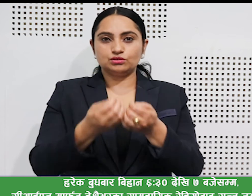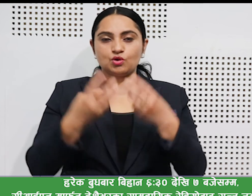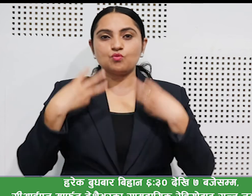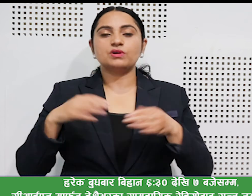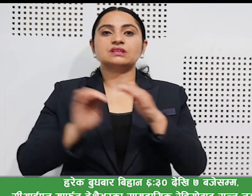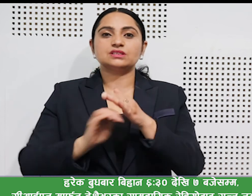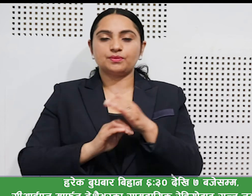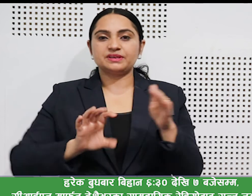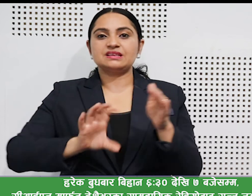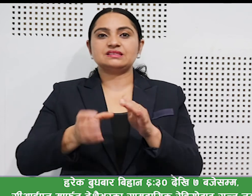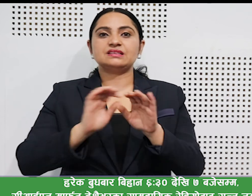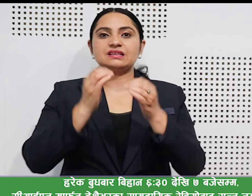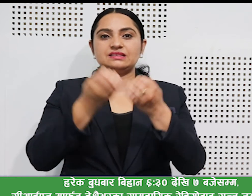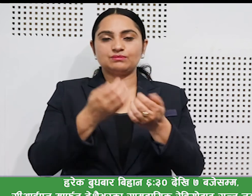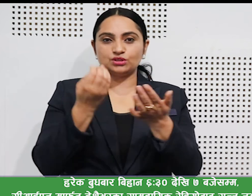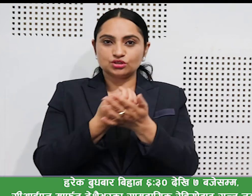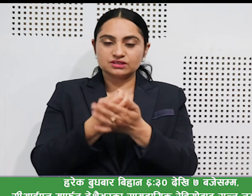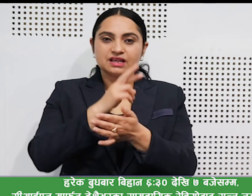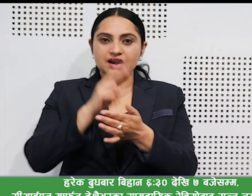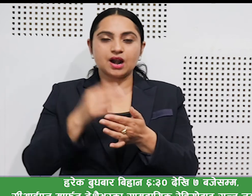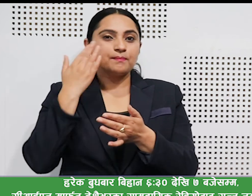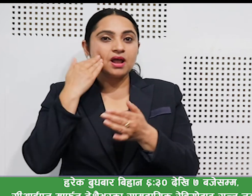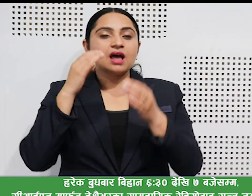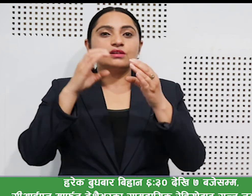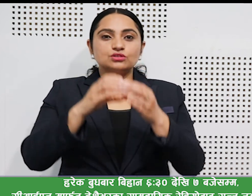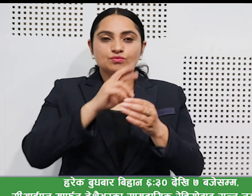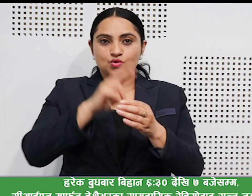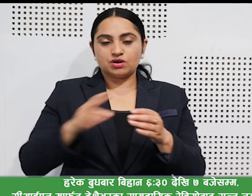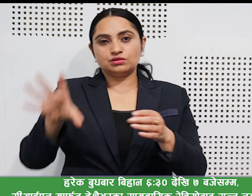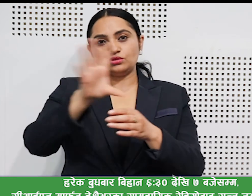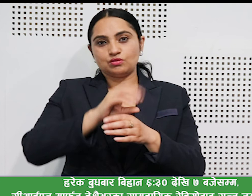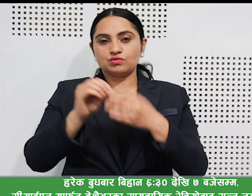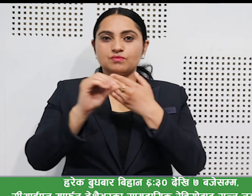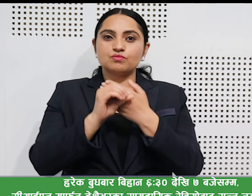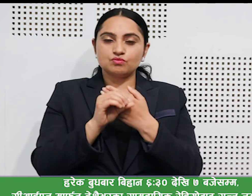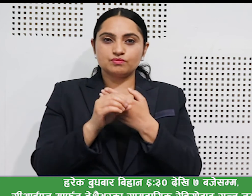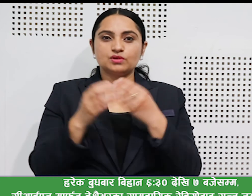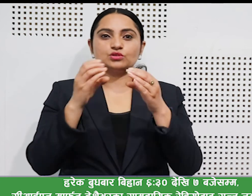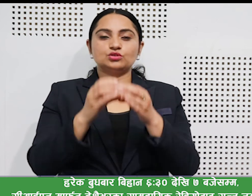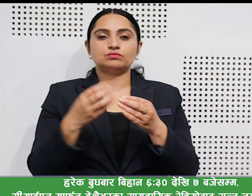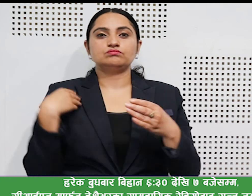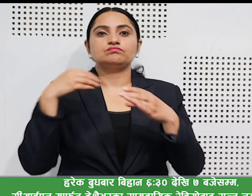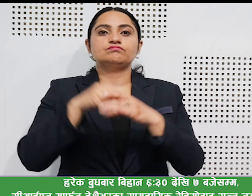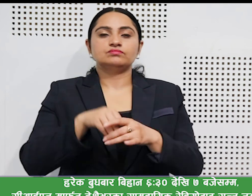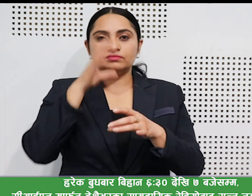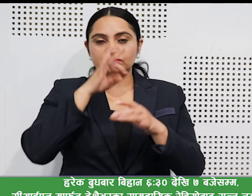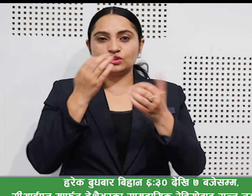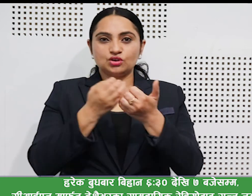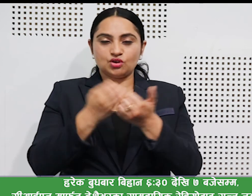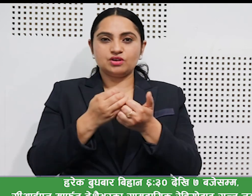समिति, स्थानीय सामुदायिक संस्थाहरू, महिला समूह र समग्र सीमान्तकृत समुदायको सहभागिता सुनिश्चित